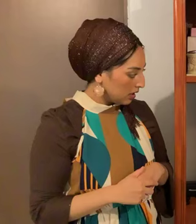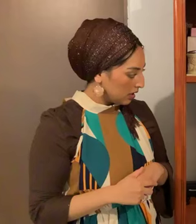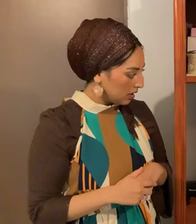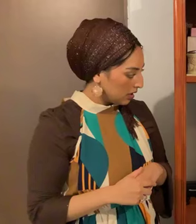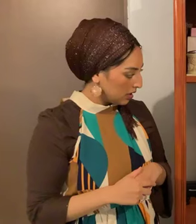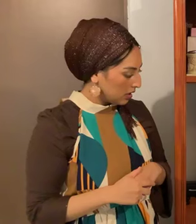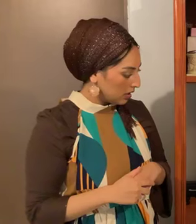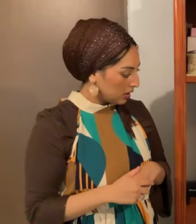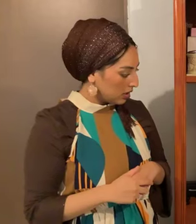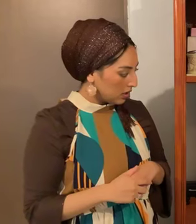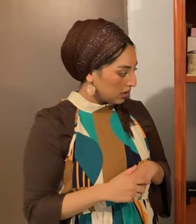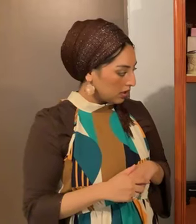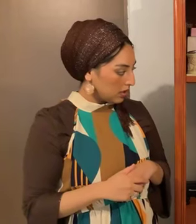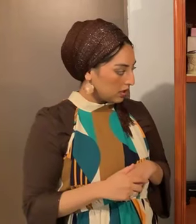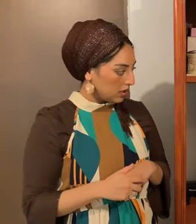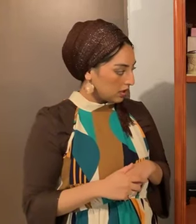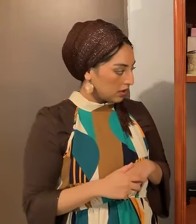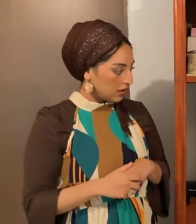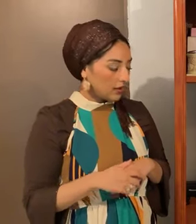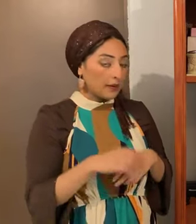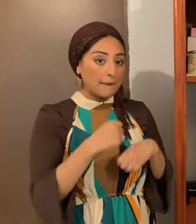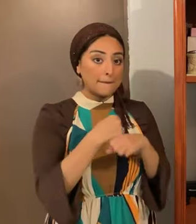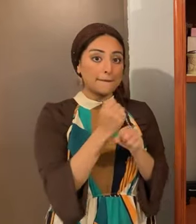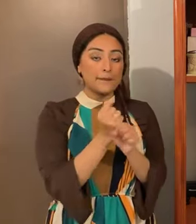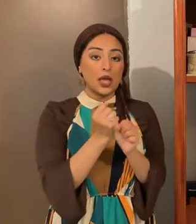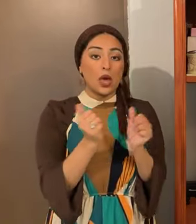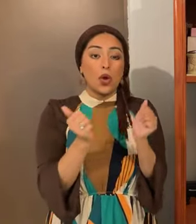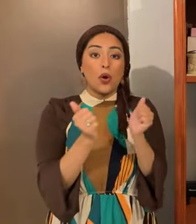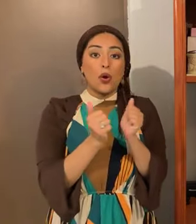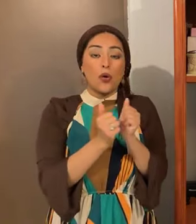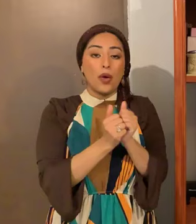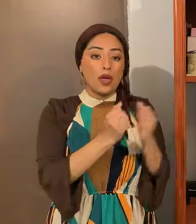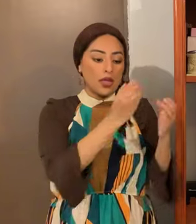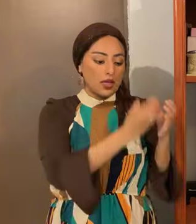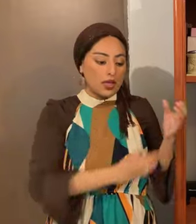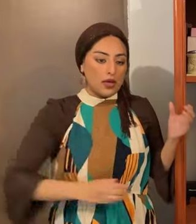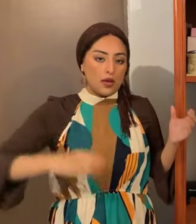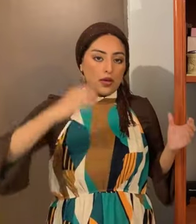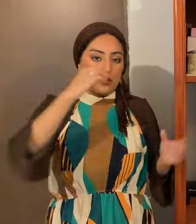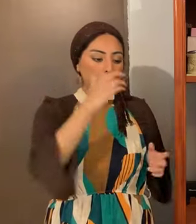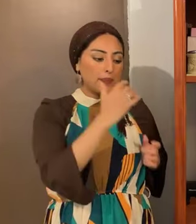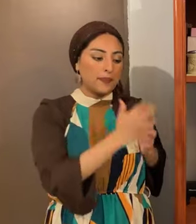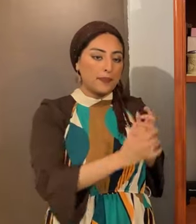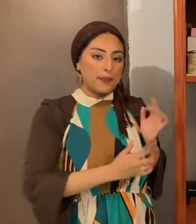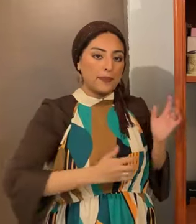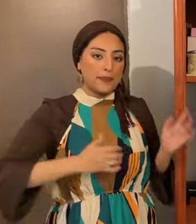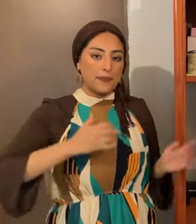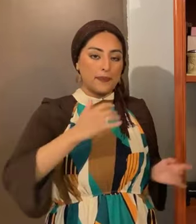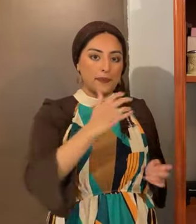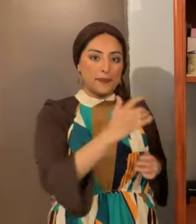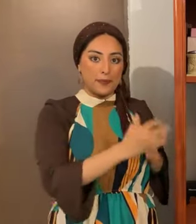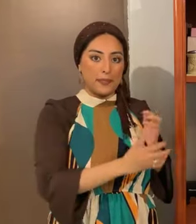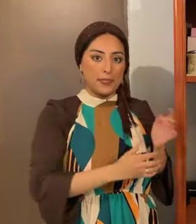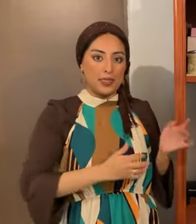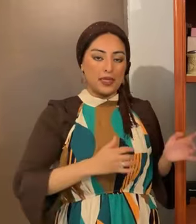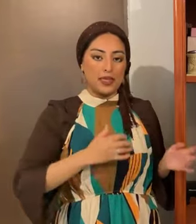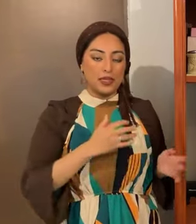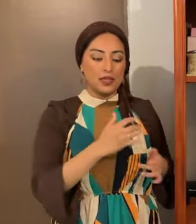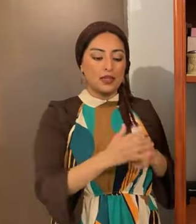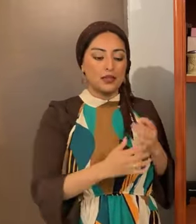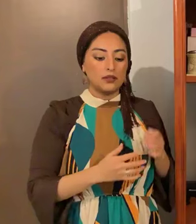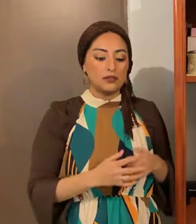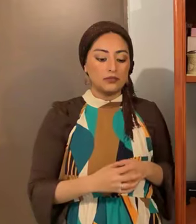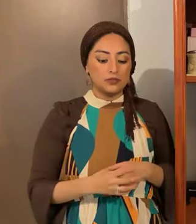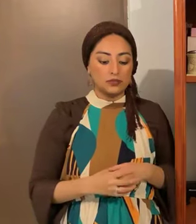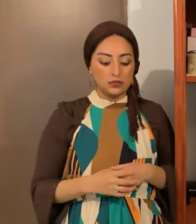con liras de 10 cuerdas esta afinación, esta interpretación, ¿sí? Con liras de 10 cuerdas y en rangos de una